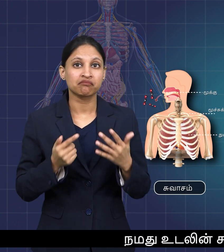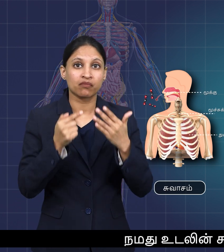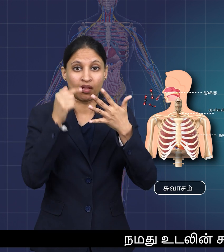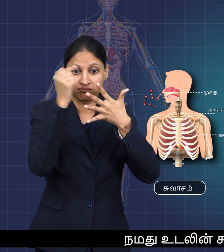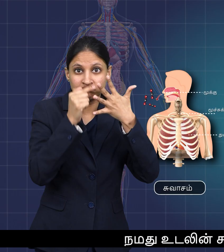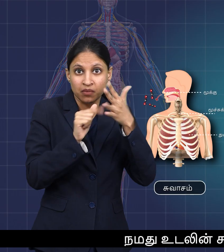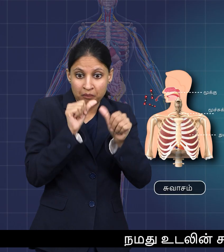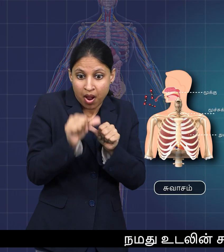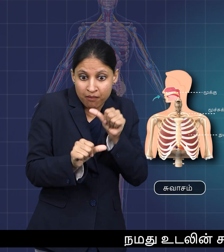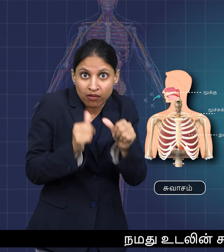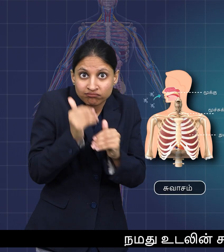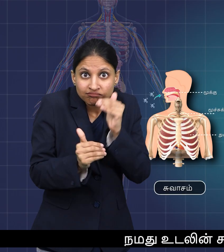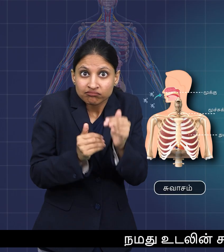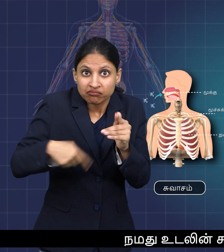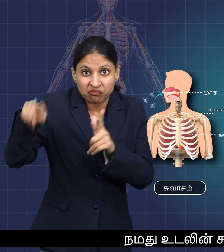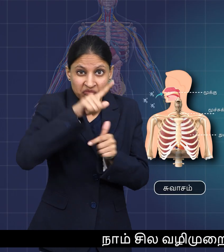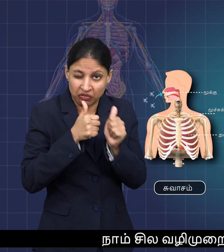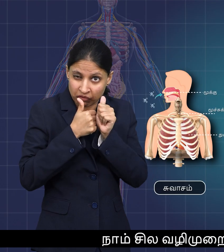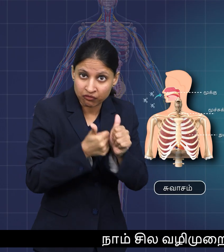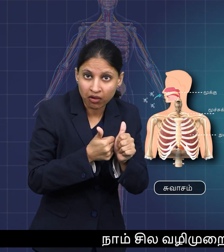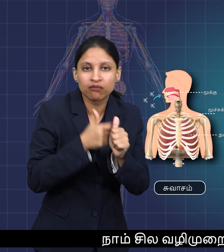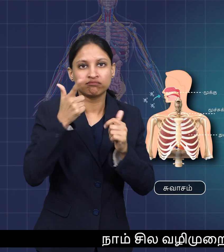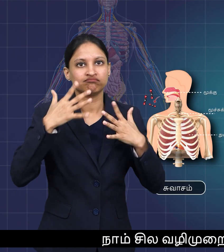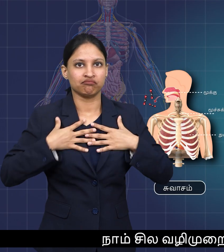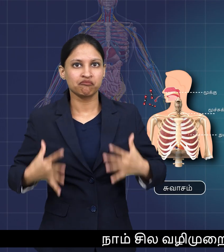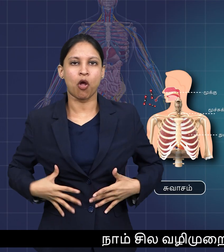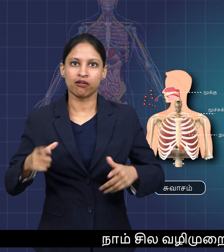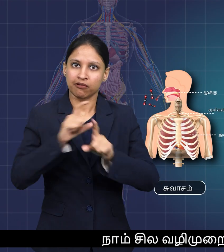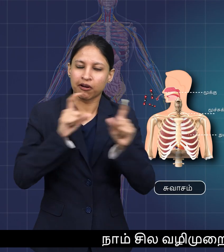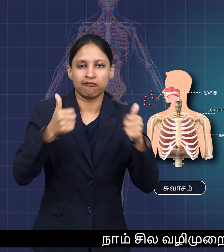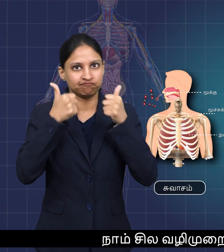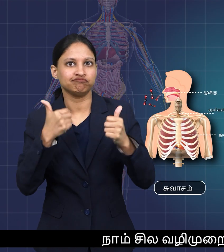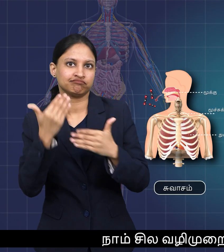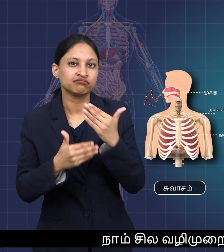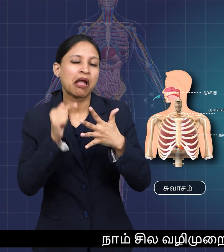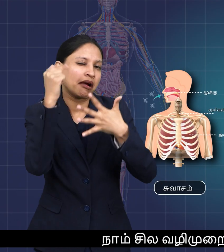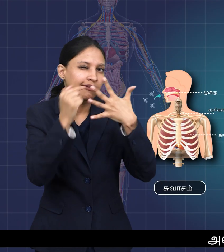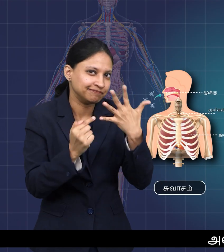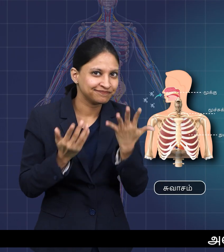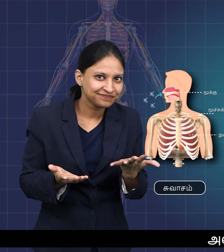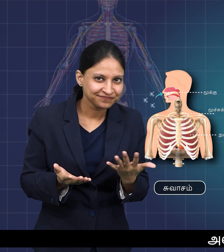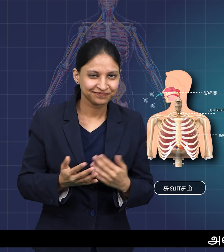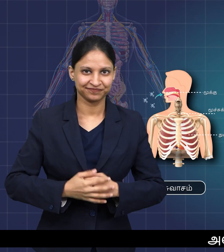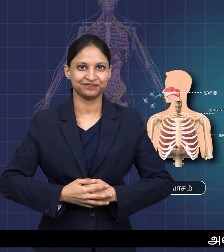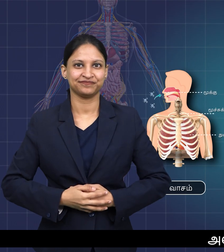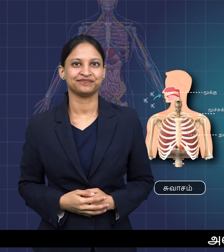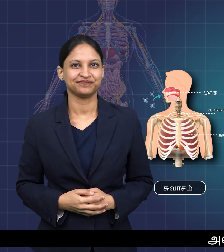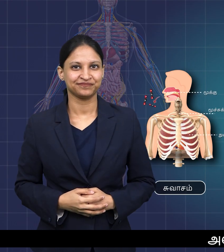நமது உடலின் சரியான செயல்பாட்டிற்கு நாம் சில வழிமுறைகளை பின்பற்ற வேண்டும். அவற்றில்